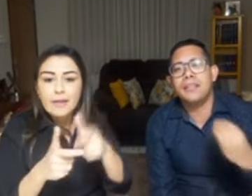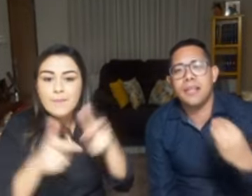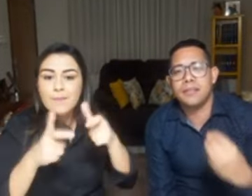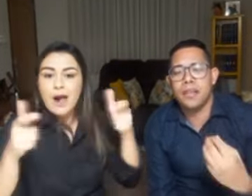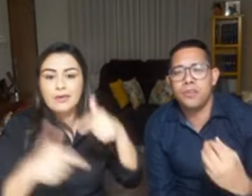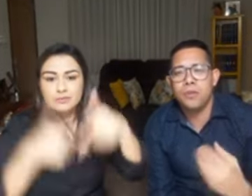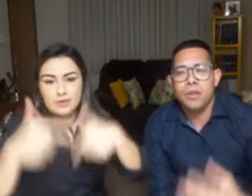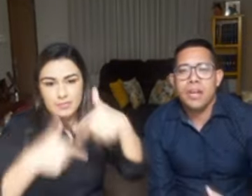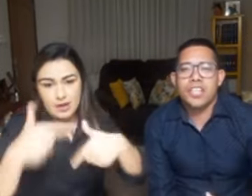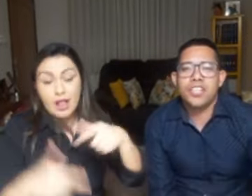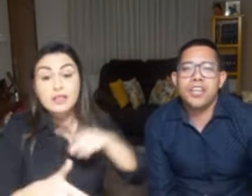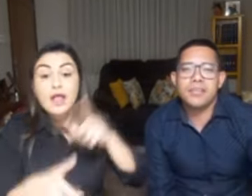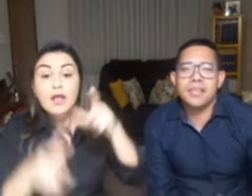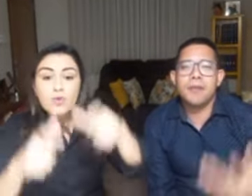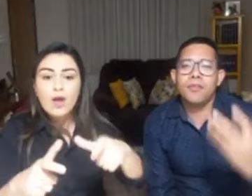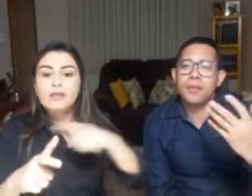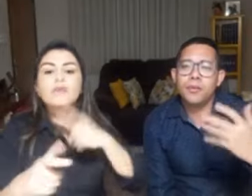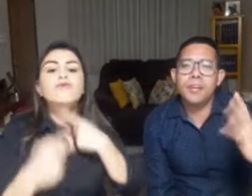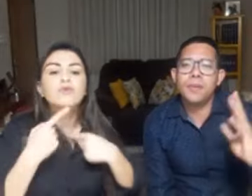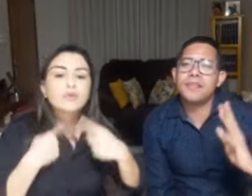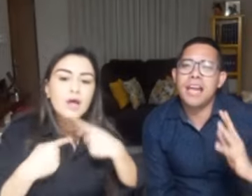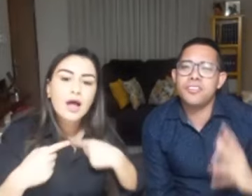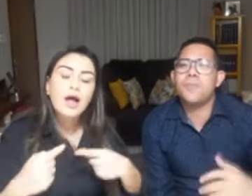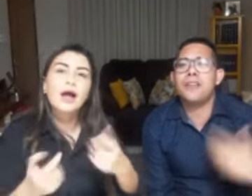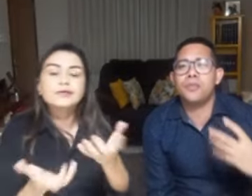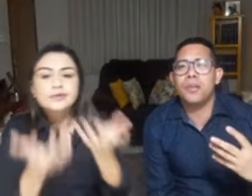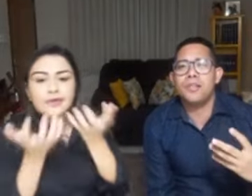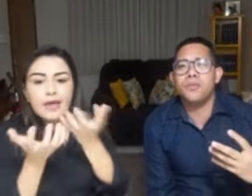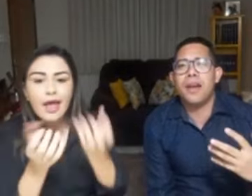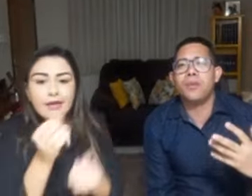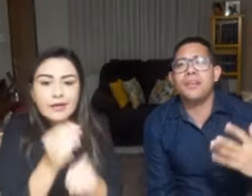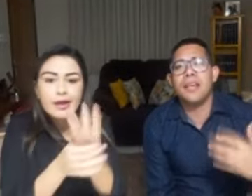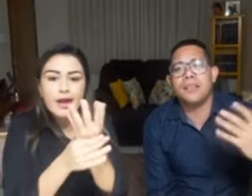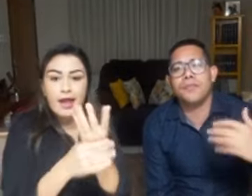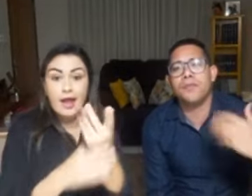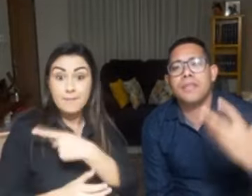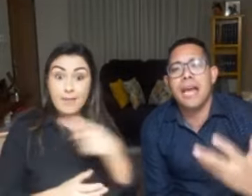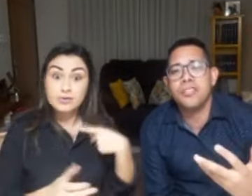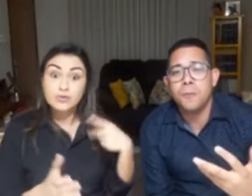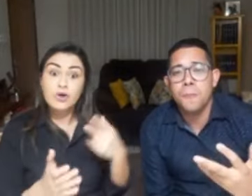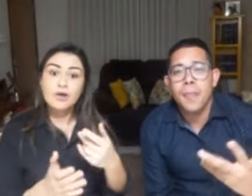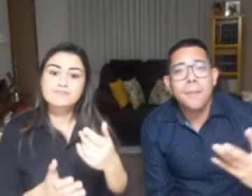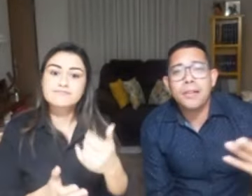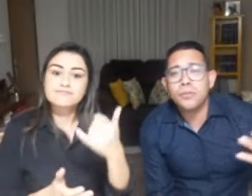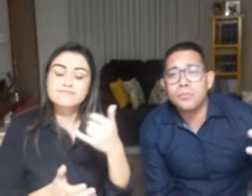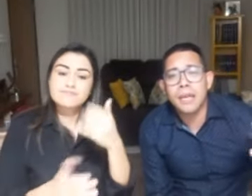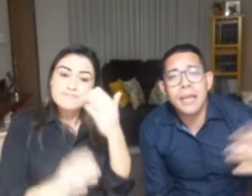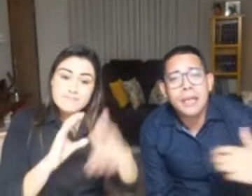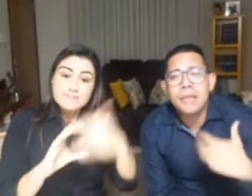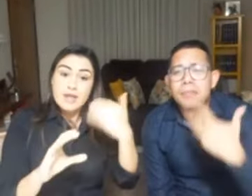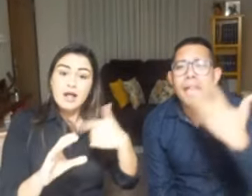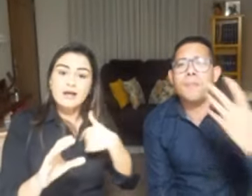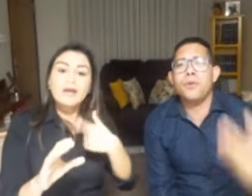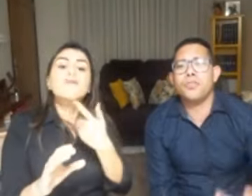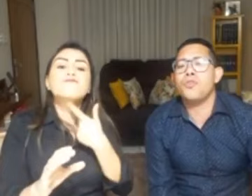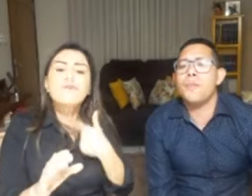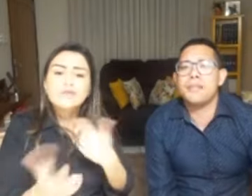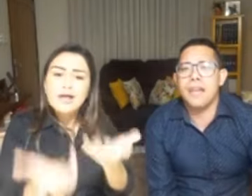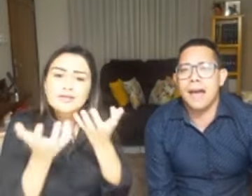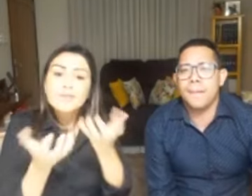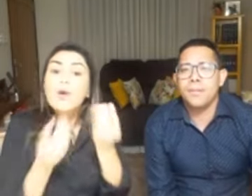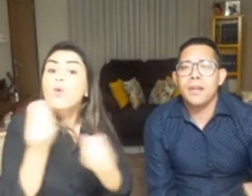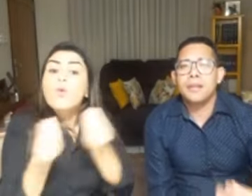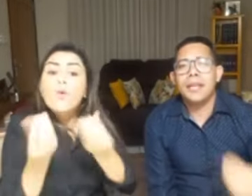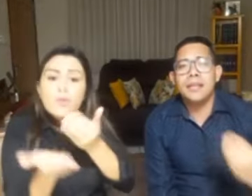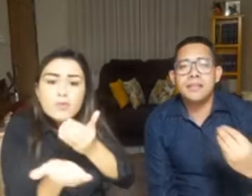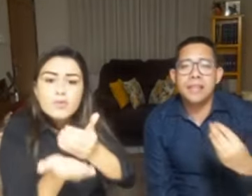tem esse desejo, a gente recebe inúmeras mensagens de pastores que falam que tem essa vontade, mas não tem ideia por onde